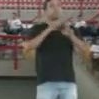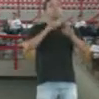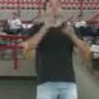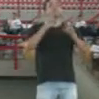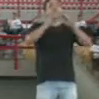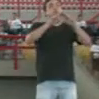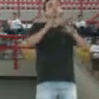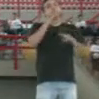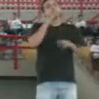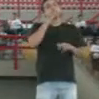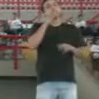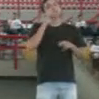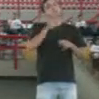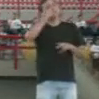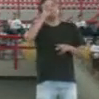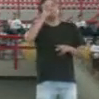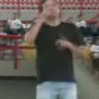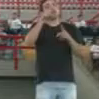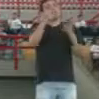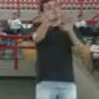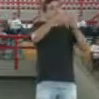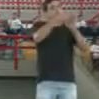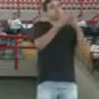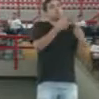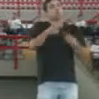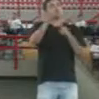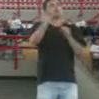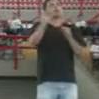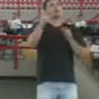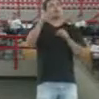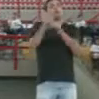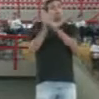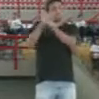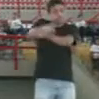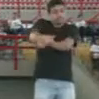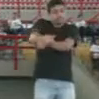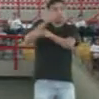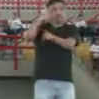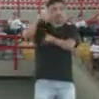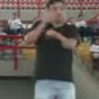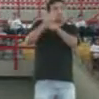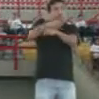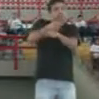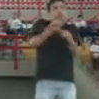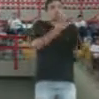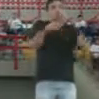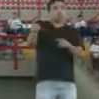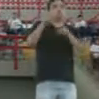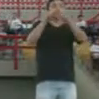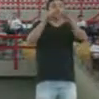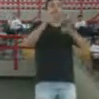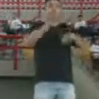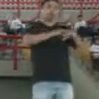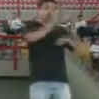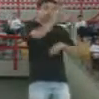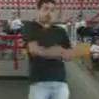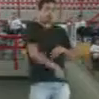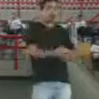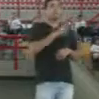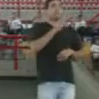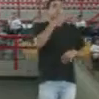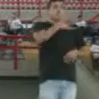texto dele era contra o quê? Contra a escravidão, por isso que ele era o poeta da liberdade, o